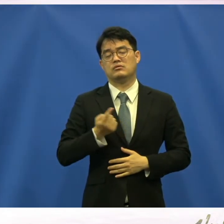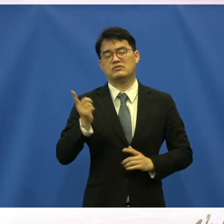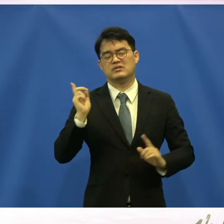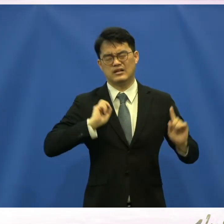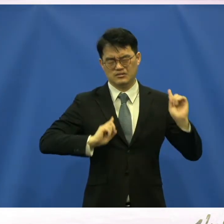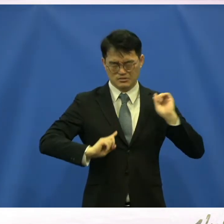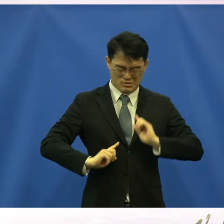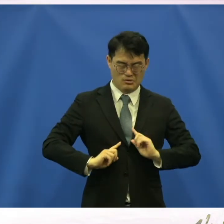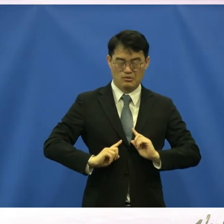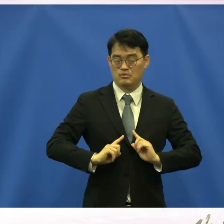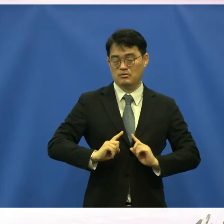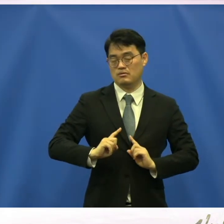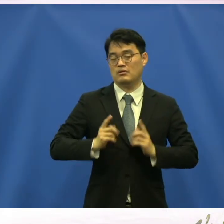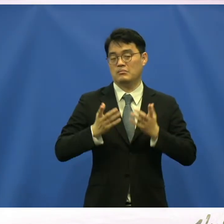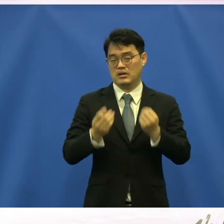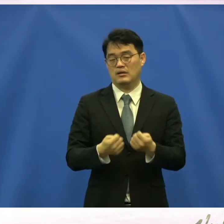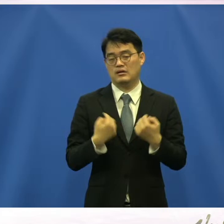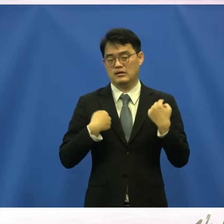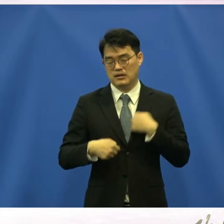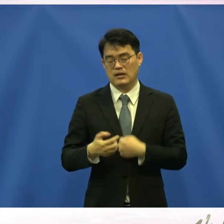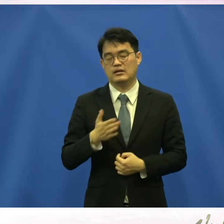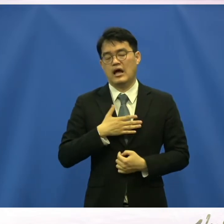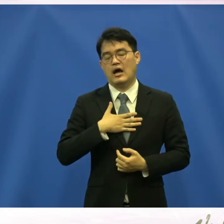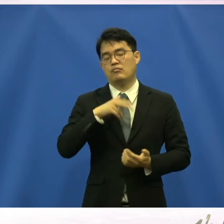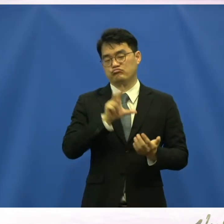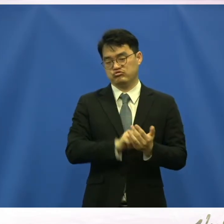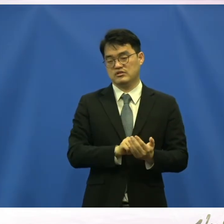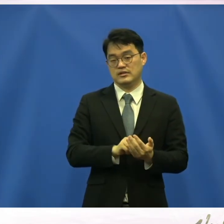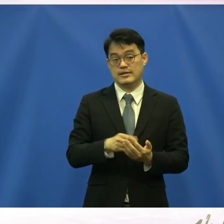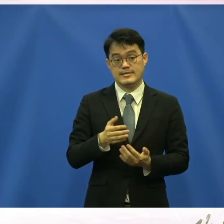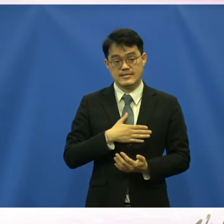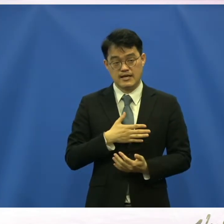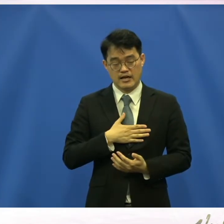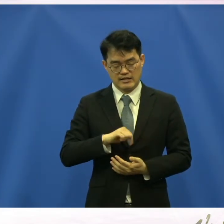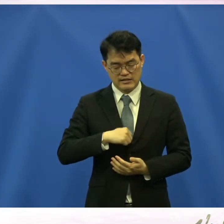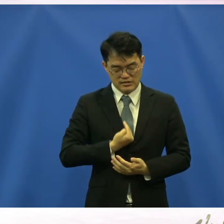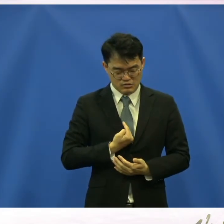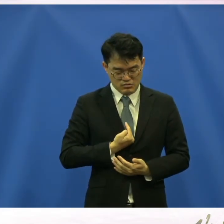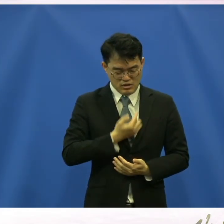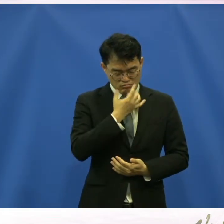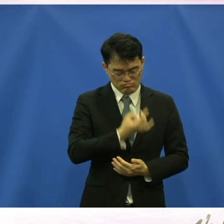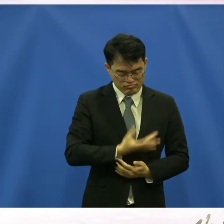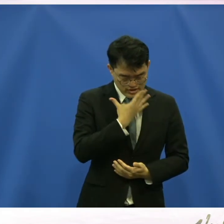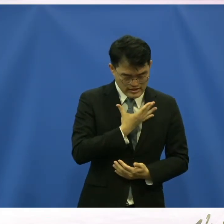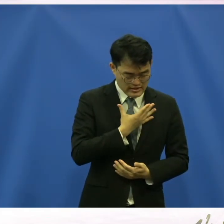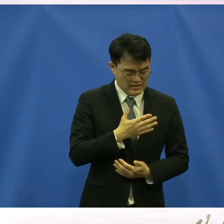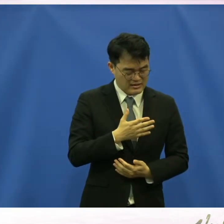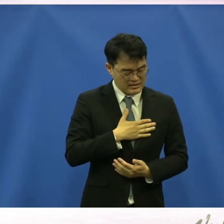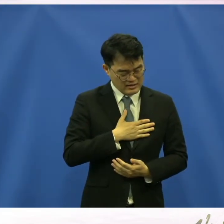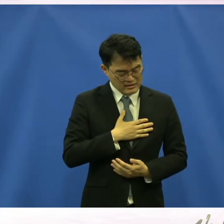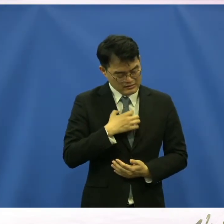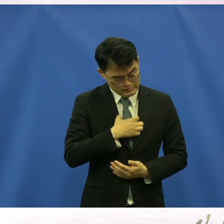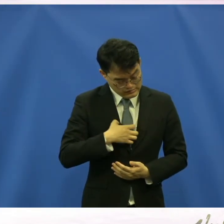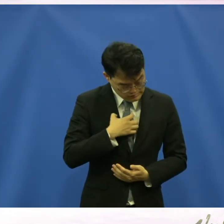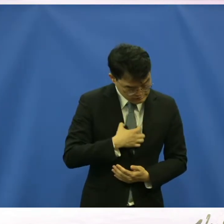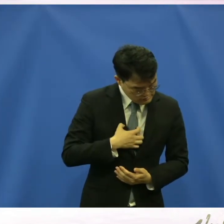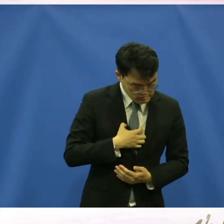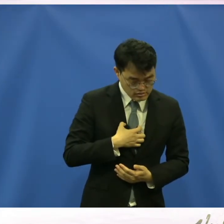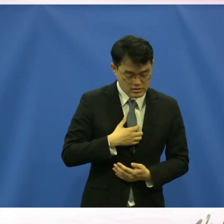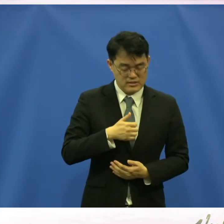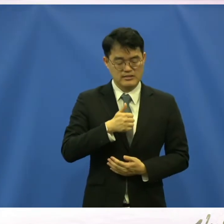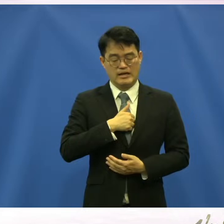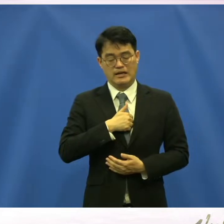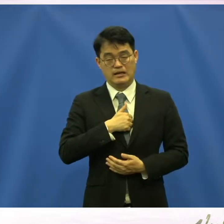자유예요. 내가 문제, 내가 나를 불행하게 몰아는 거지 다른 사람이 불행하게 하지 않아요. 자아가 안